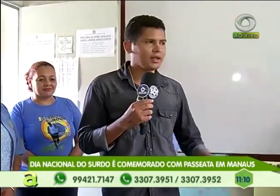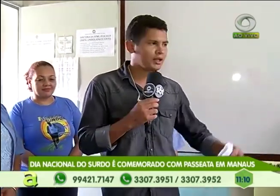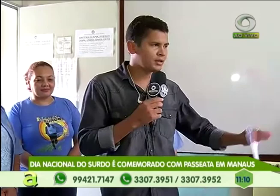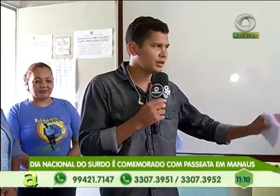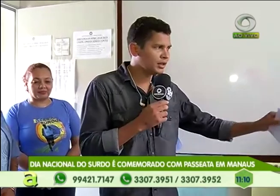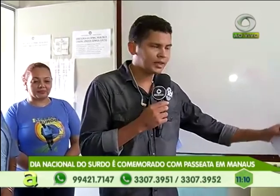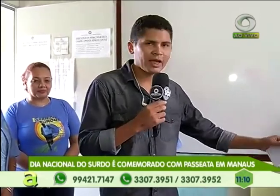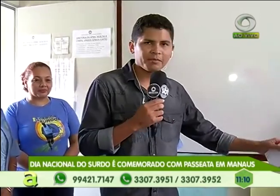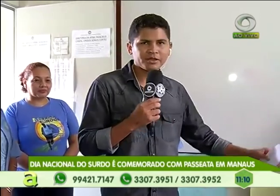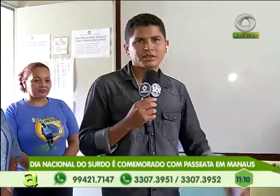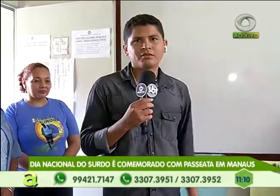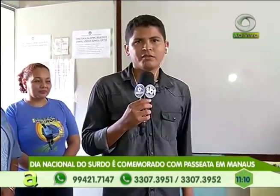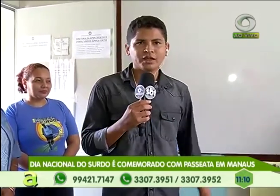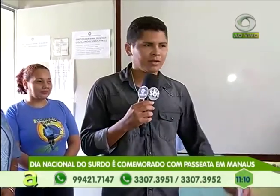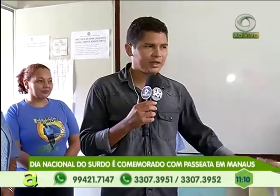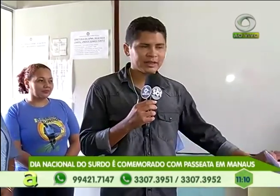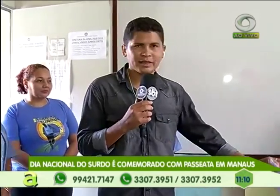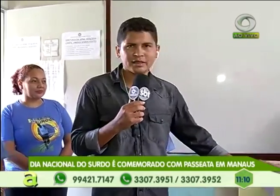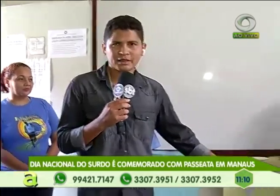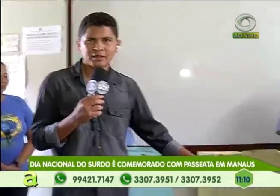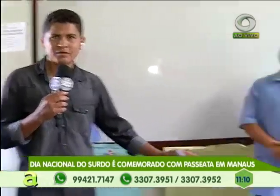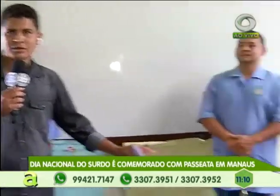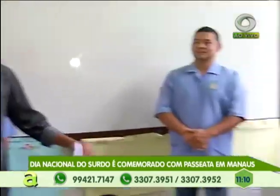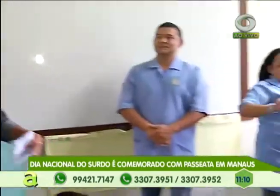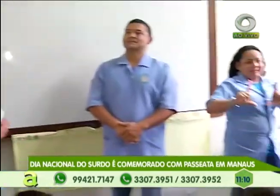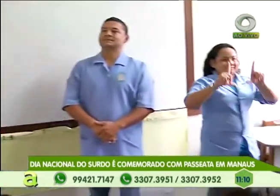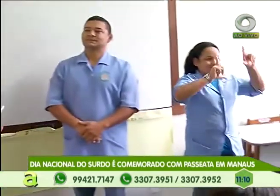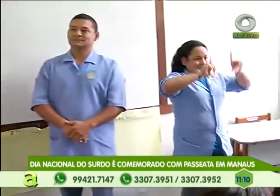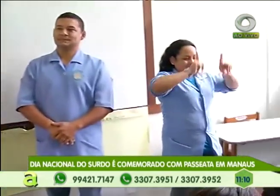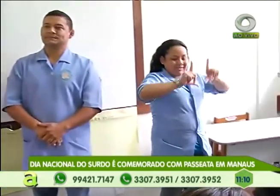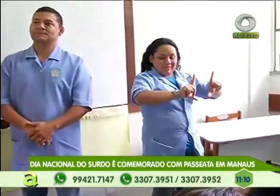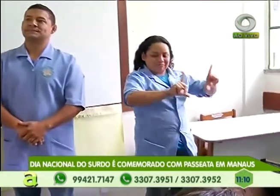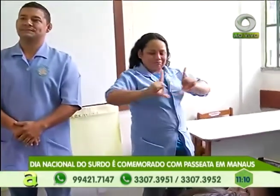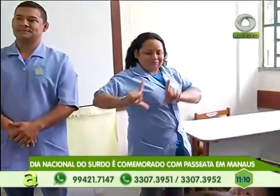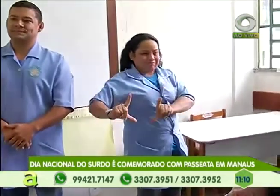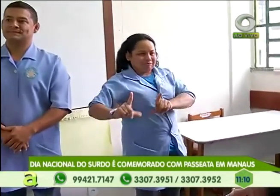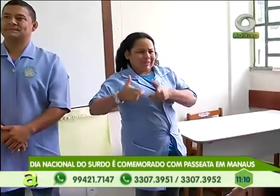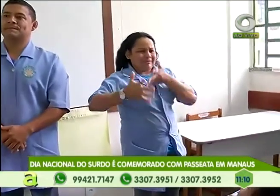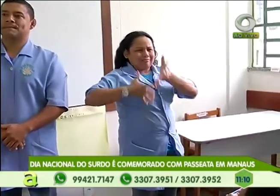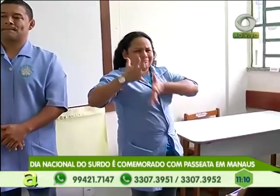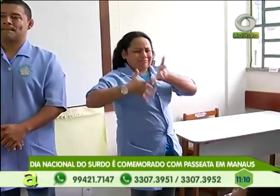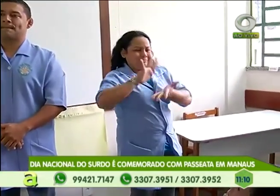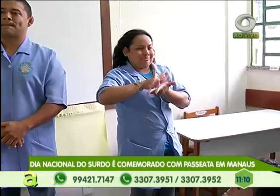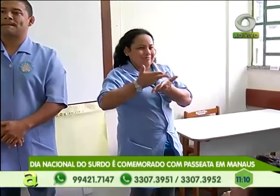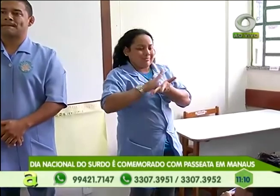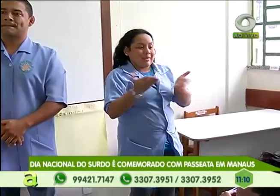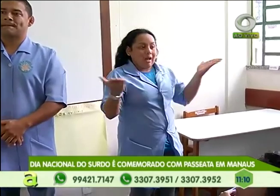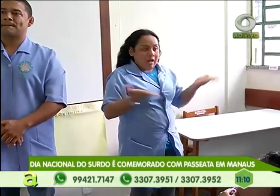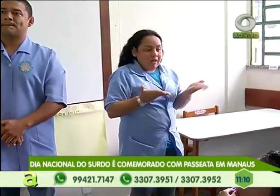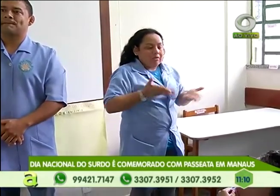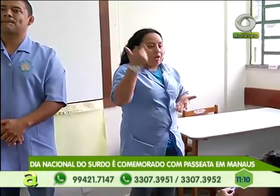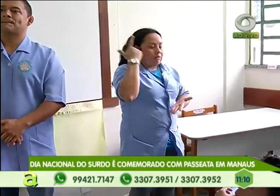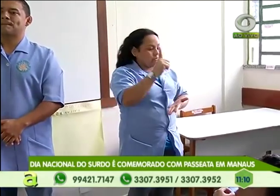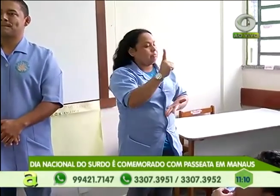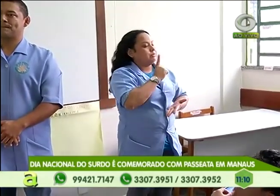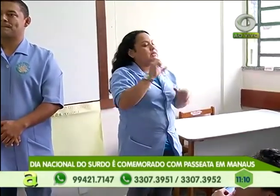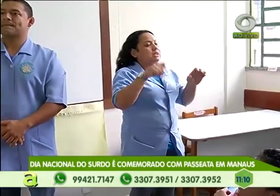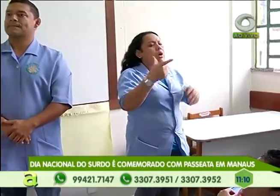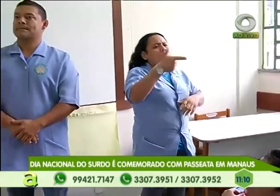aquelas intérpretes que ficam ali na telinha da televisão durante programações, foram conquistas recentes deles e outras também que eles vêm ao